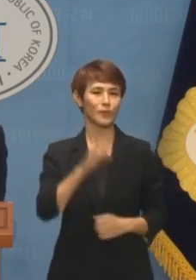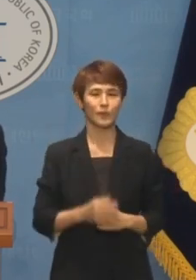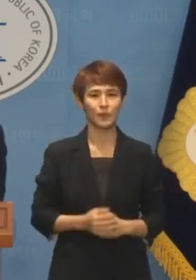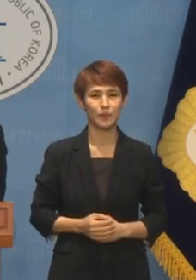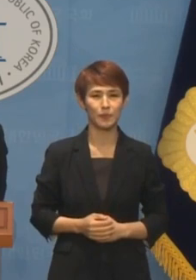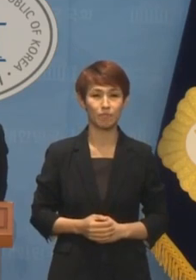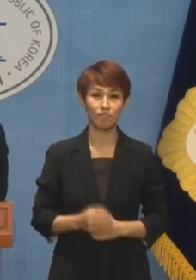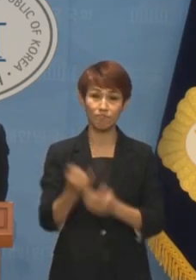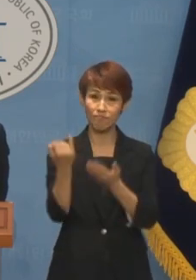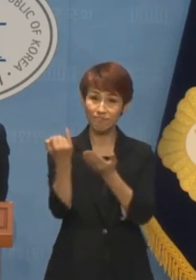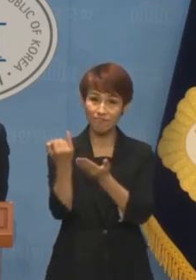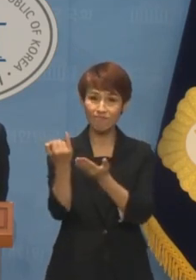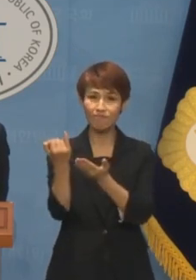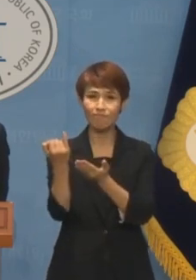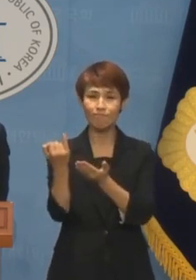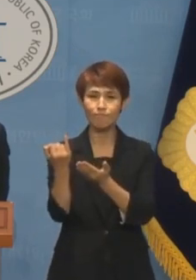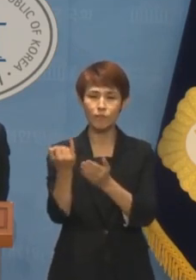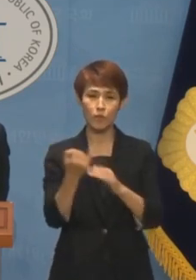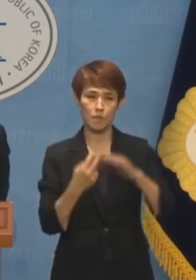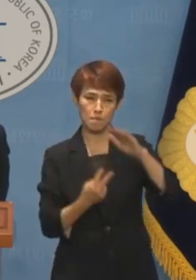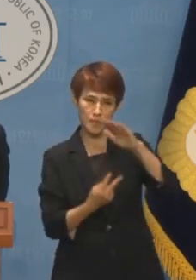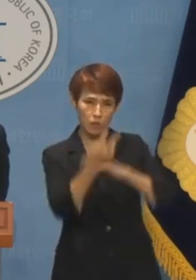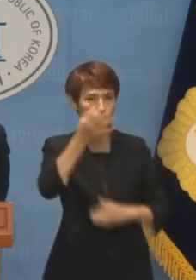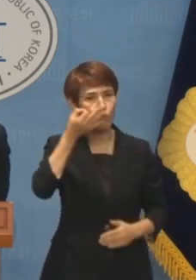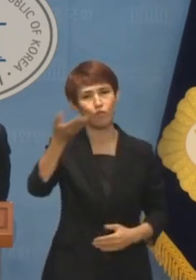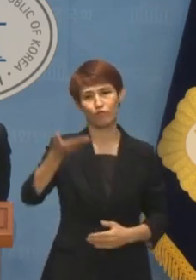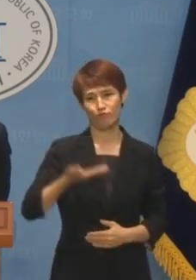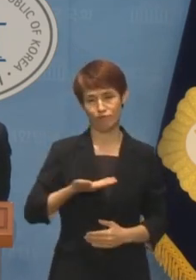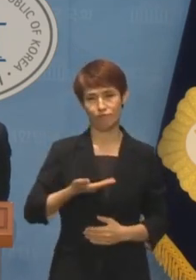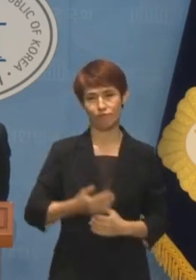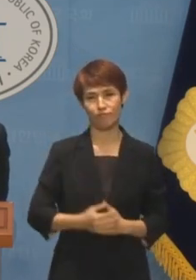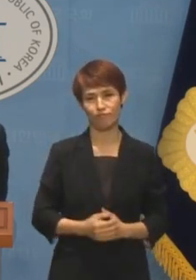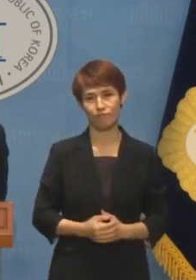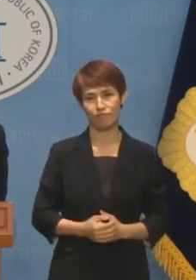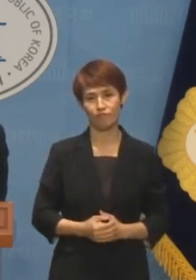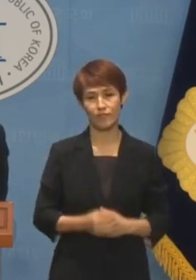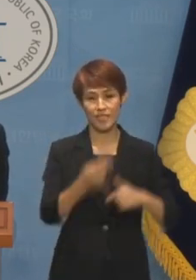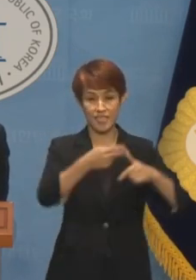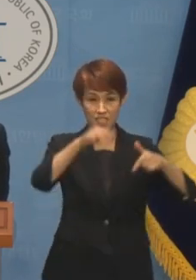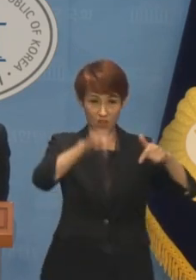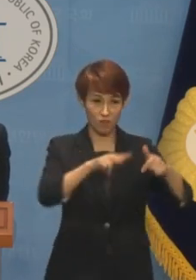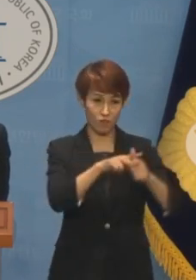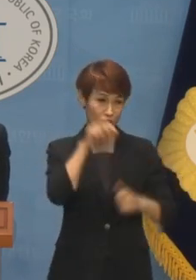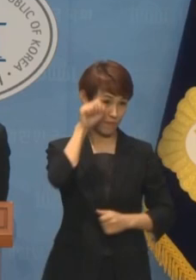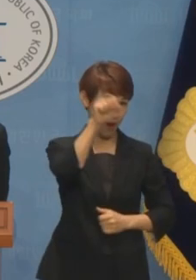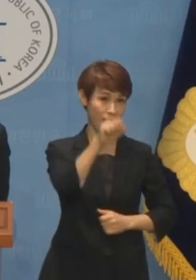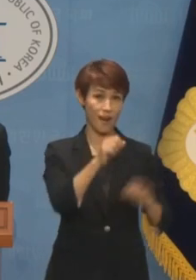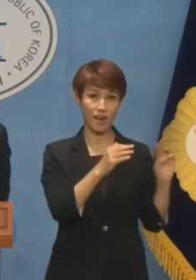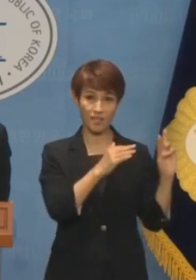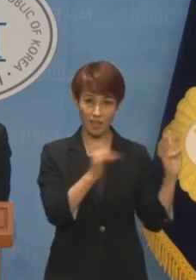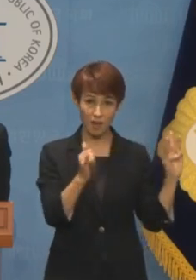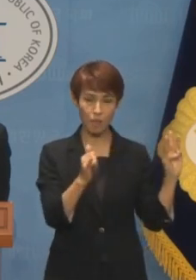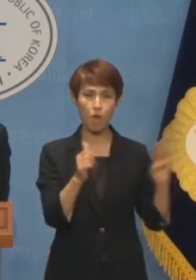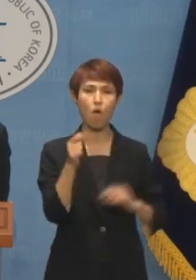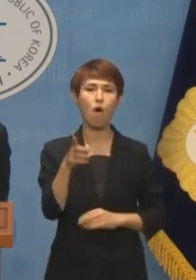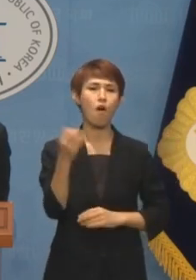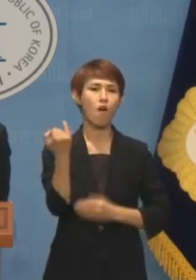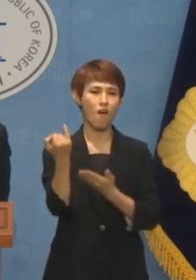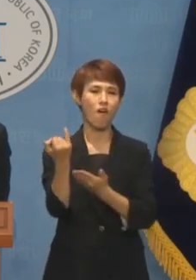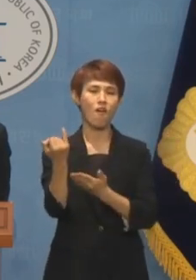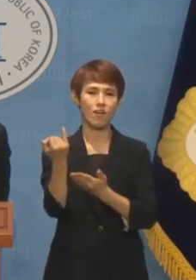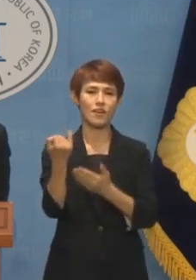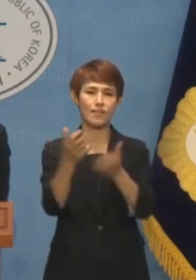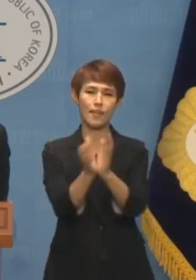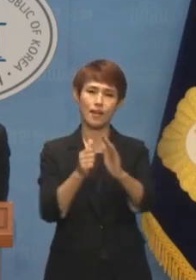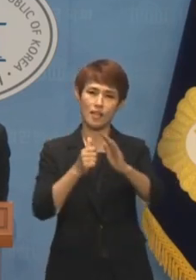후보님은 저희에게 비전을 보여주셨고 이에 저희 인천 지역 출마자 3인은 모두 허은하 후보님을